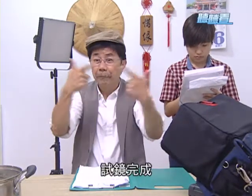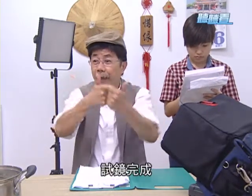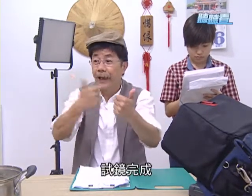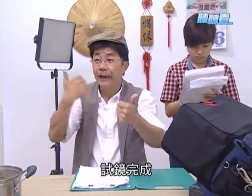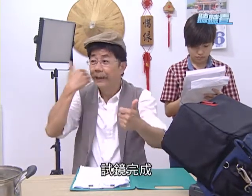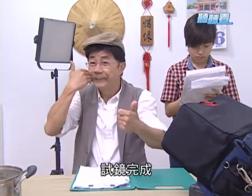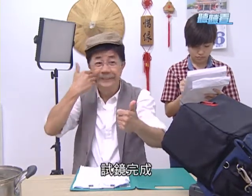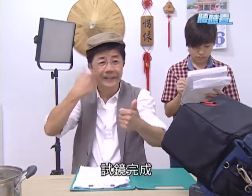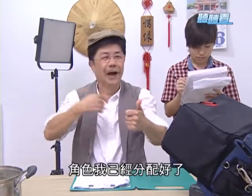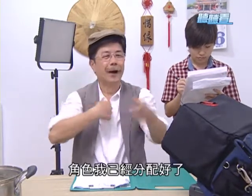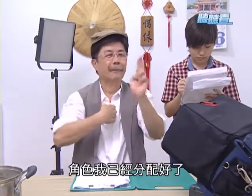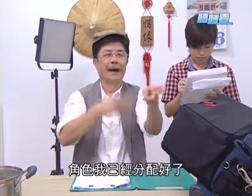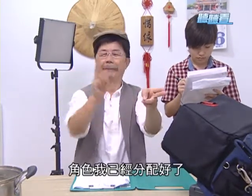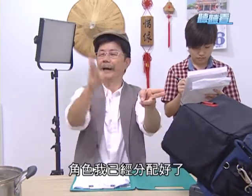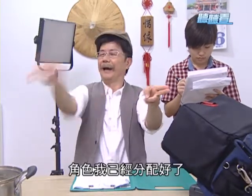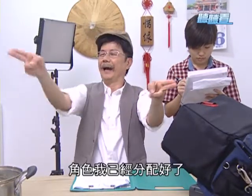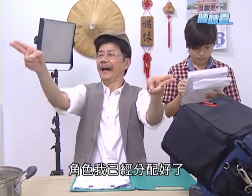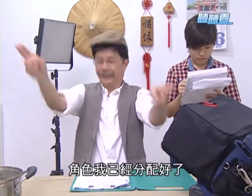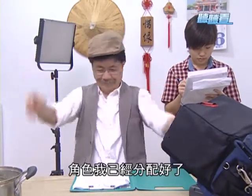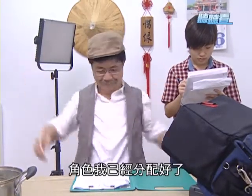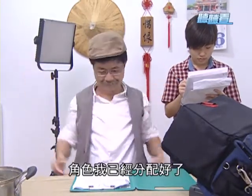完成，角色我已经分配好了啊。